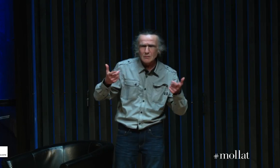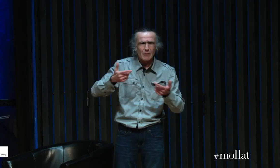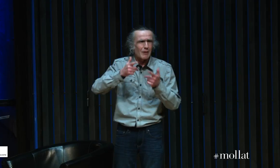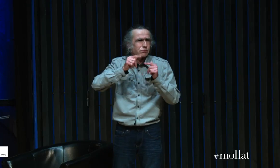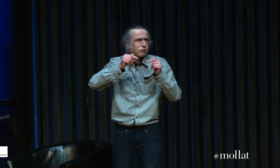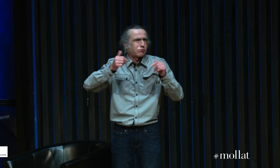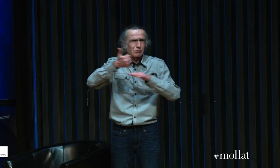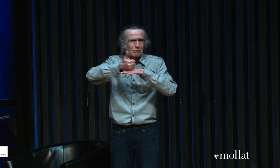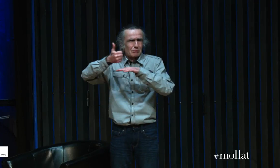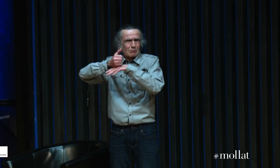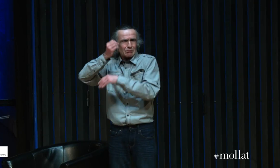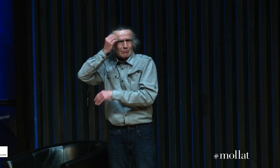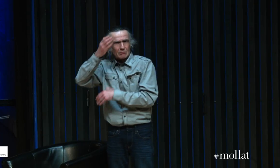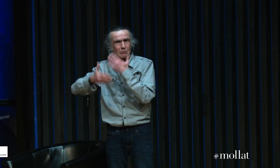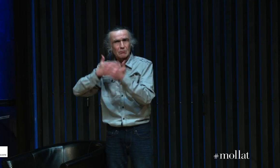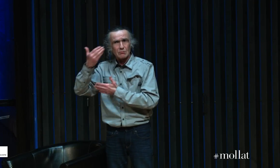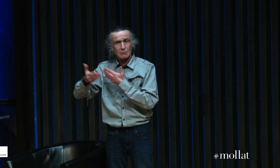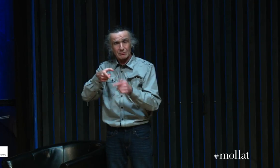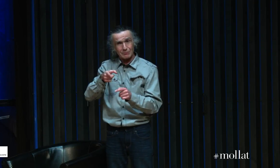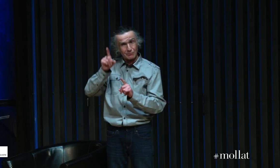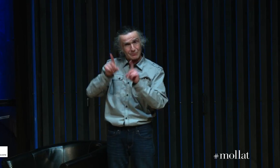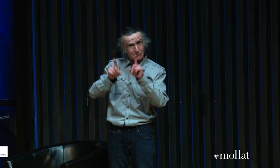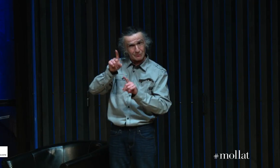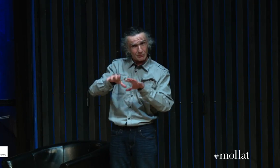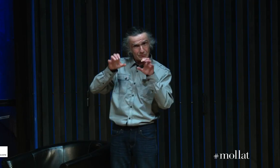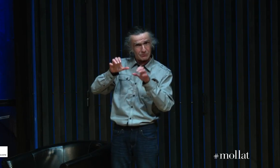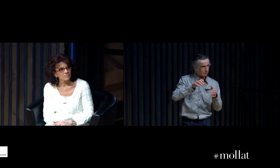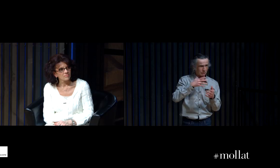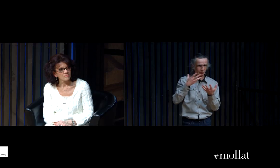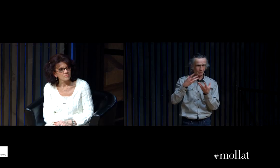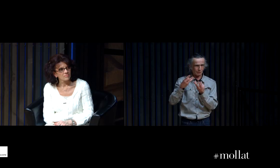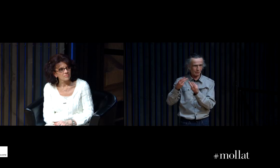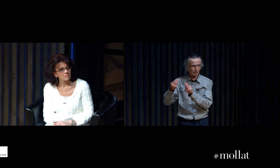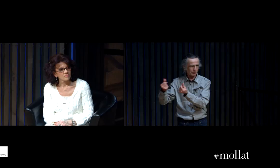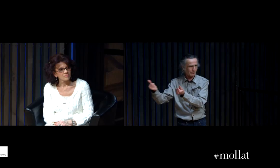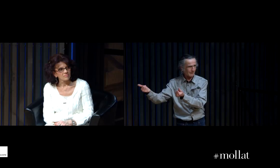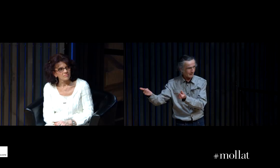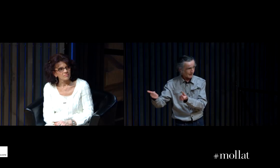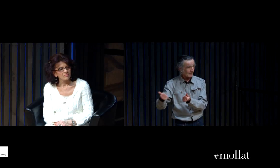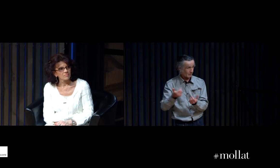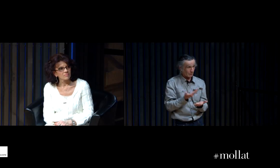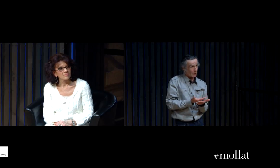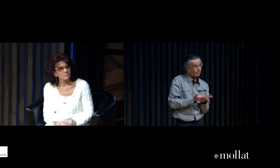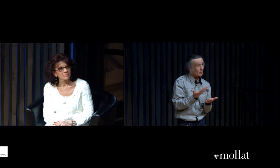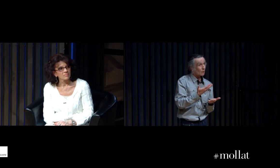pouvaient avoir tout un tas de métiers. Et suite au congrès de Milan, avec cette mise